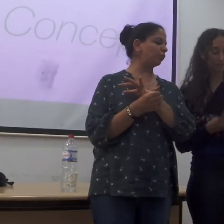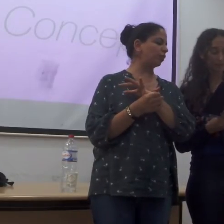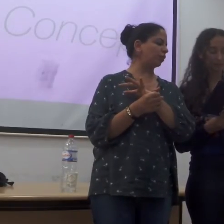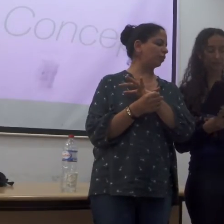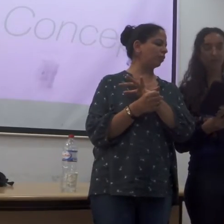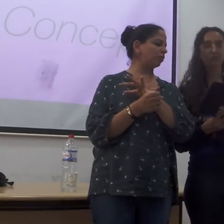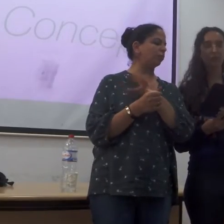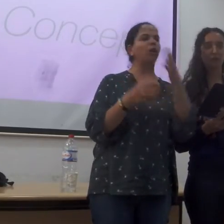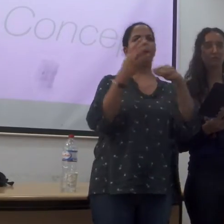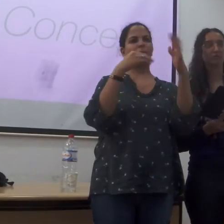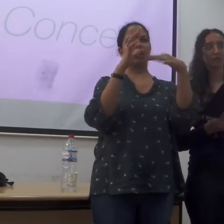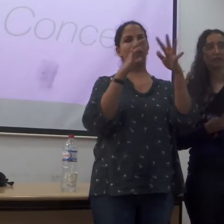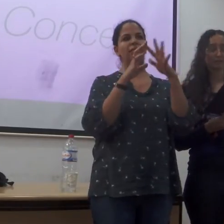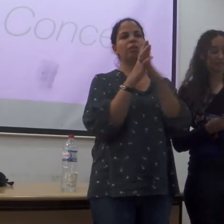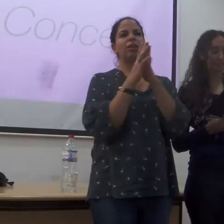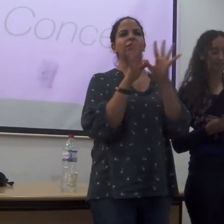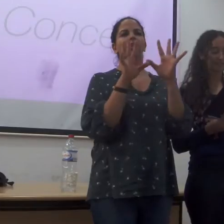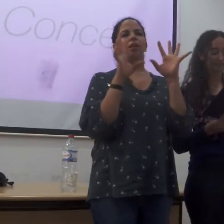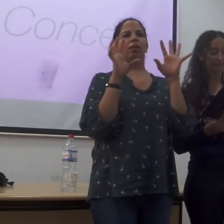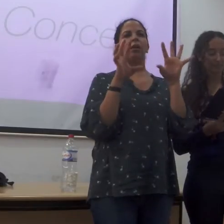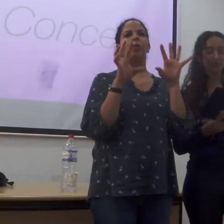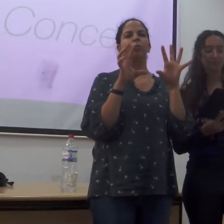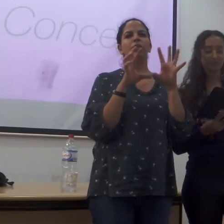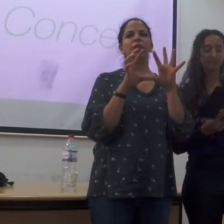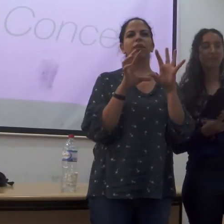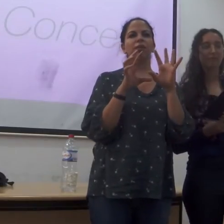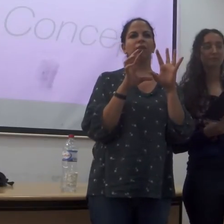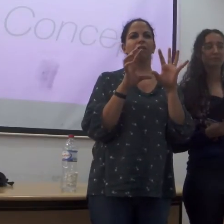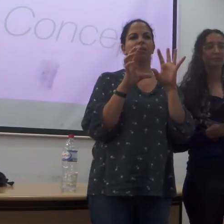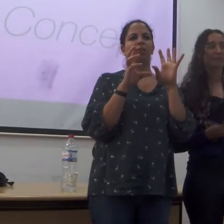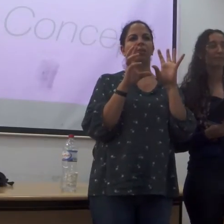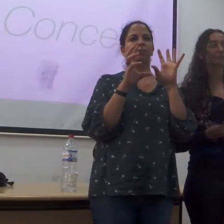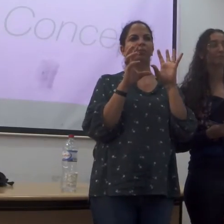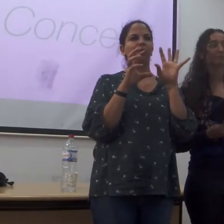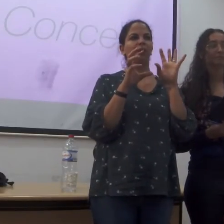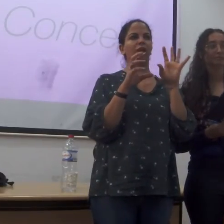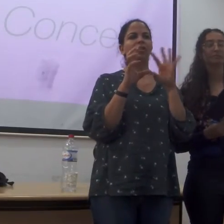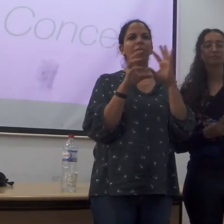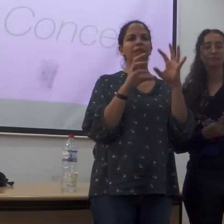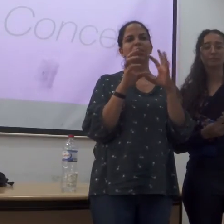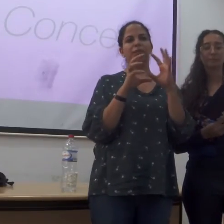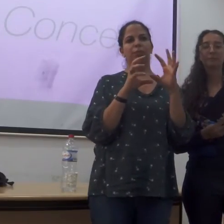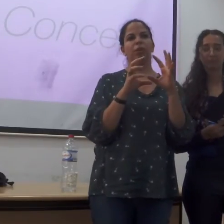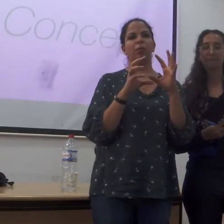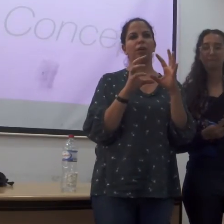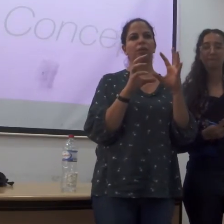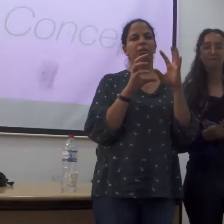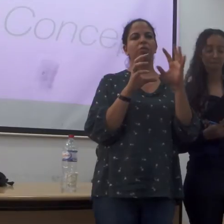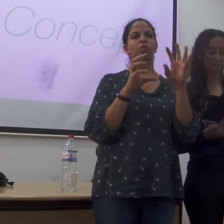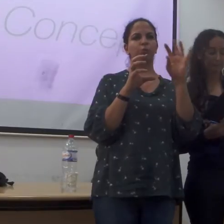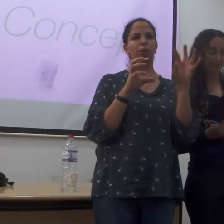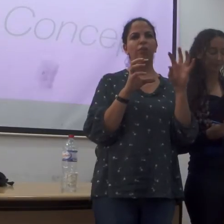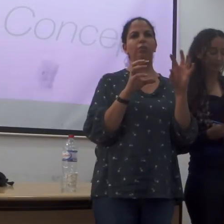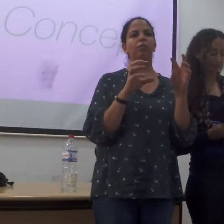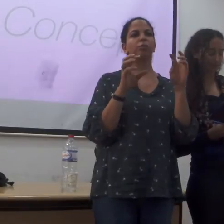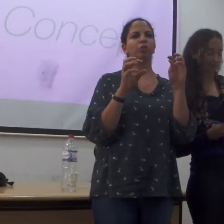يكون فيه بان قبل ما نتعديو الغادي انا بروبوزي ان ريبراندينغ بور لا مارك